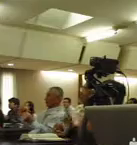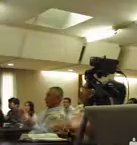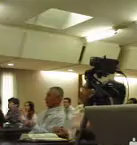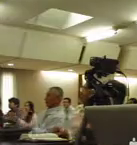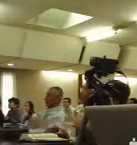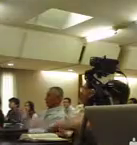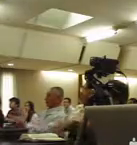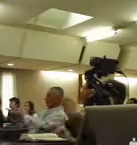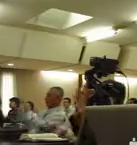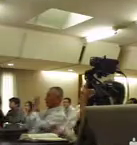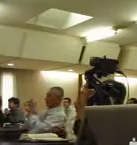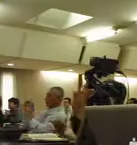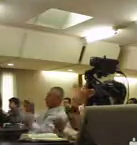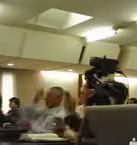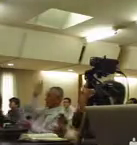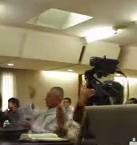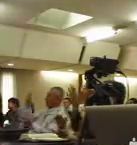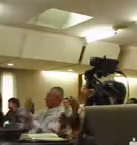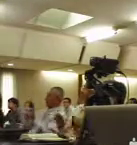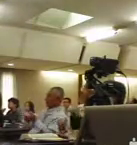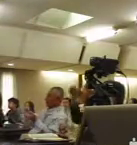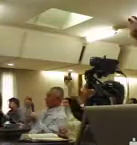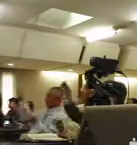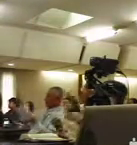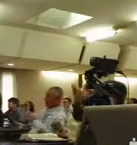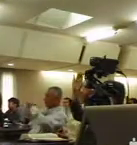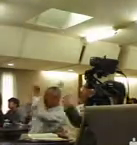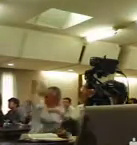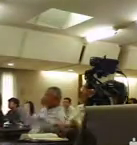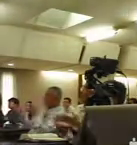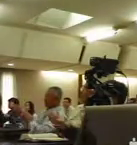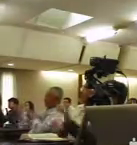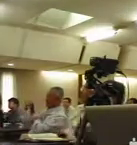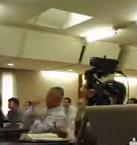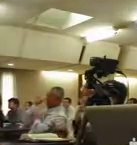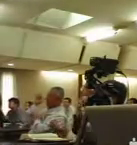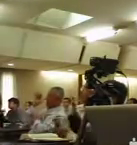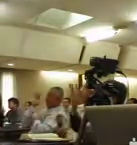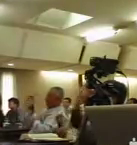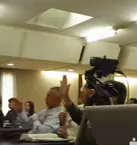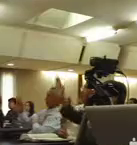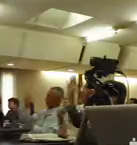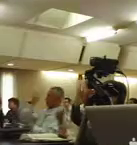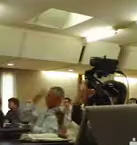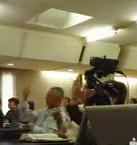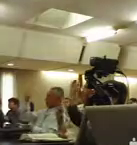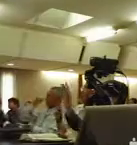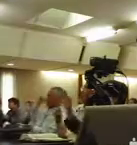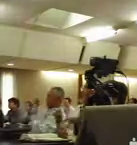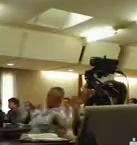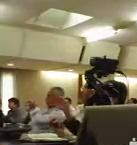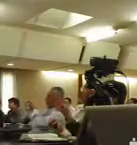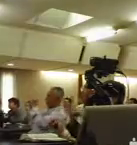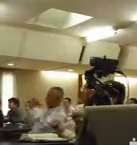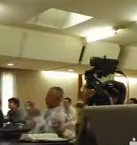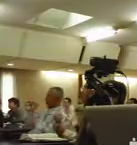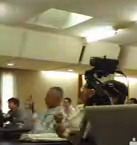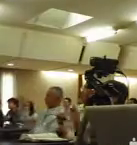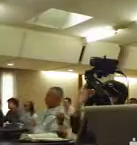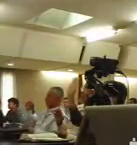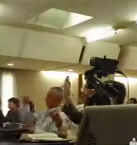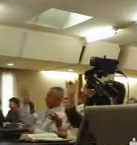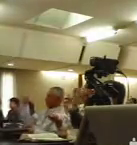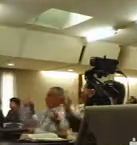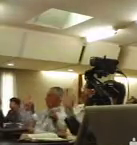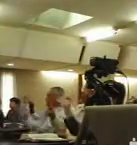死人の血よりよみがえり、天に昇られ、全能の父である神の御前に座してお